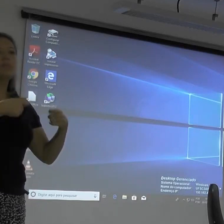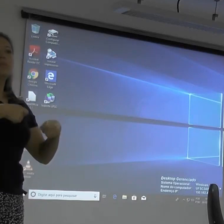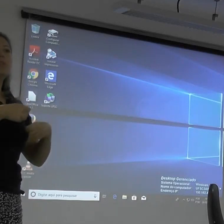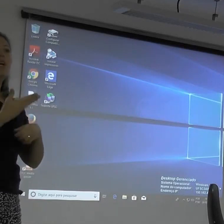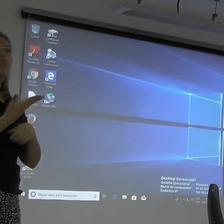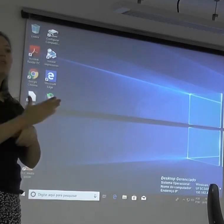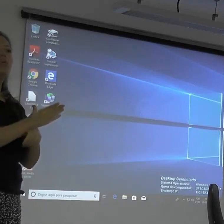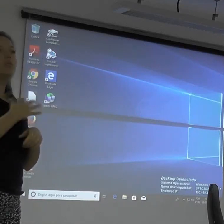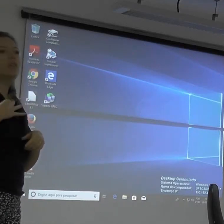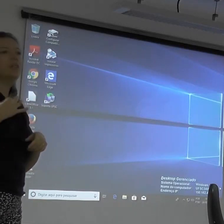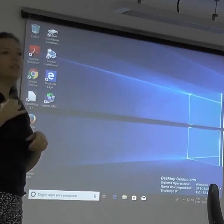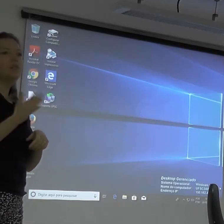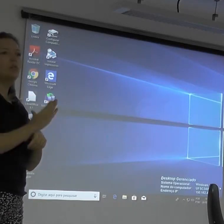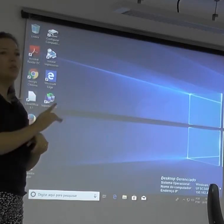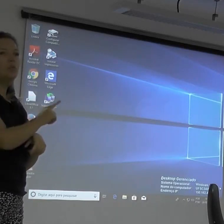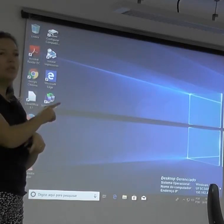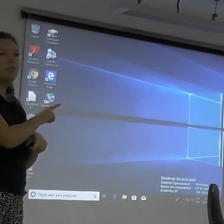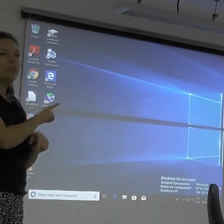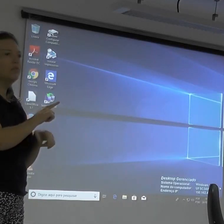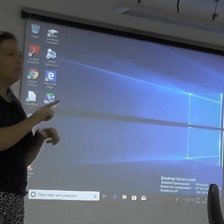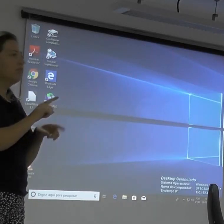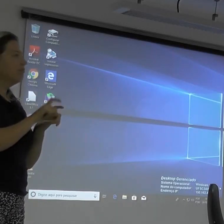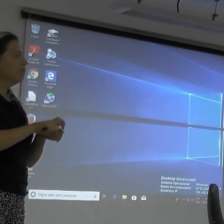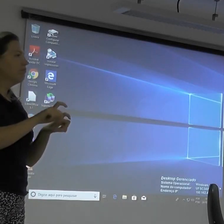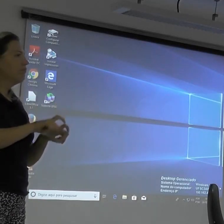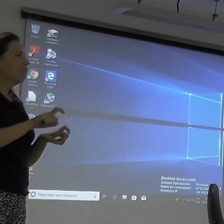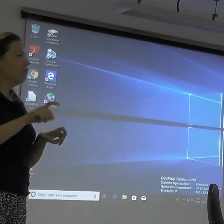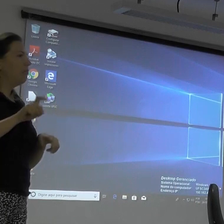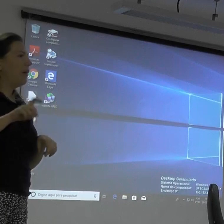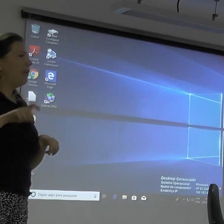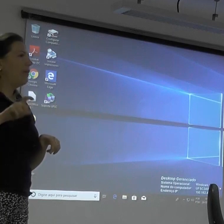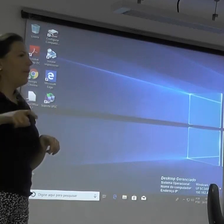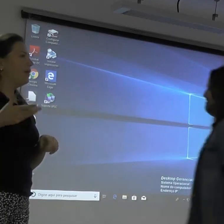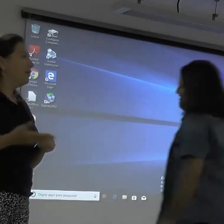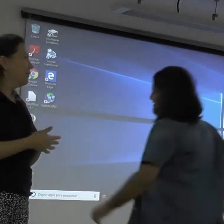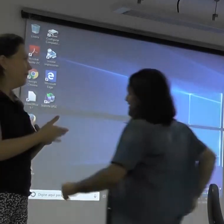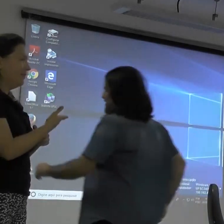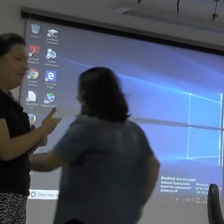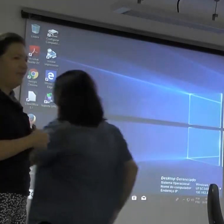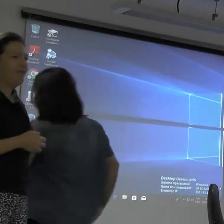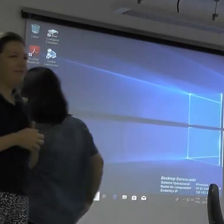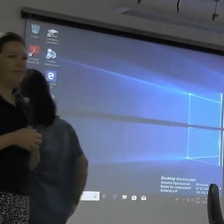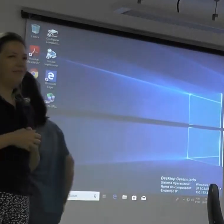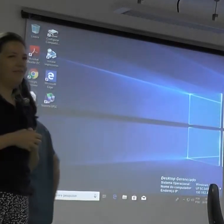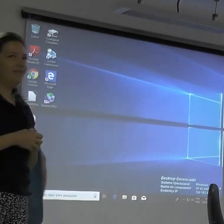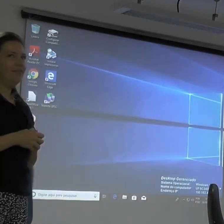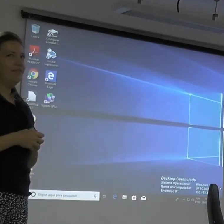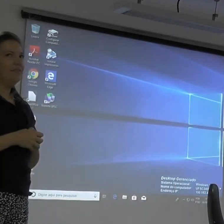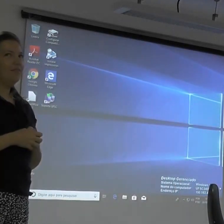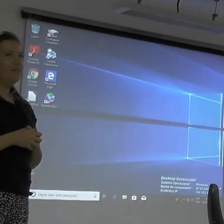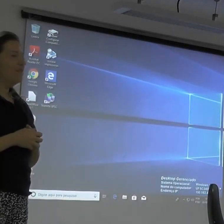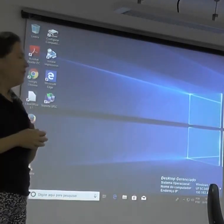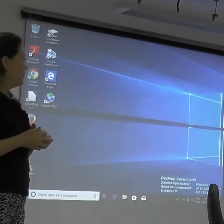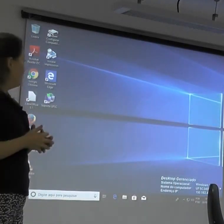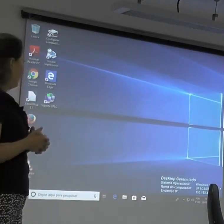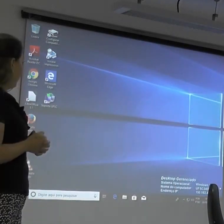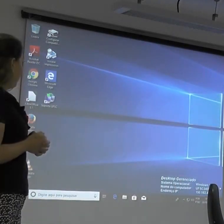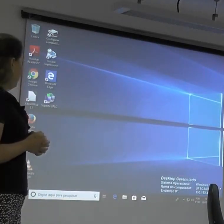Precisamos de um voluntário para mexer aqui no computador. Ah, já veio, professor Gili, obrigada.